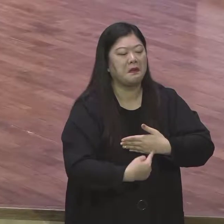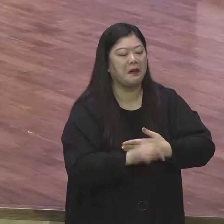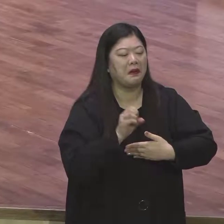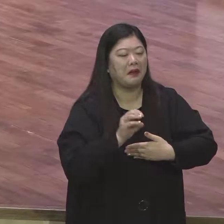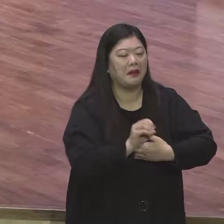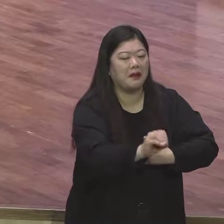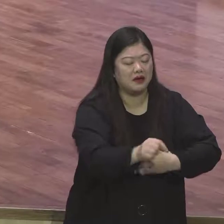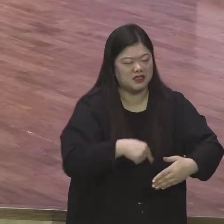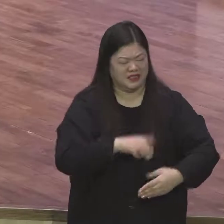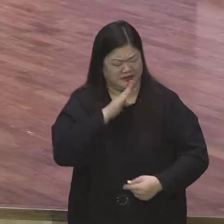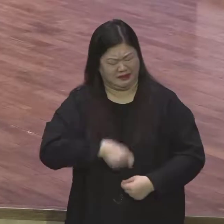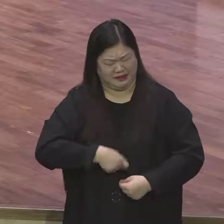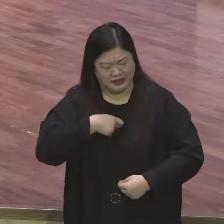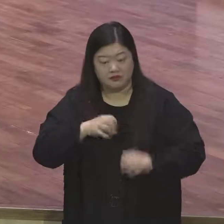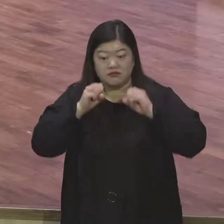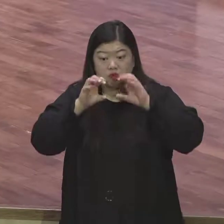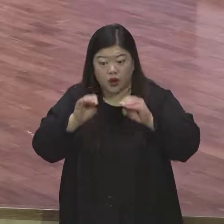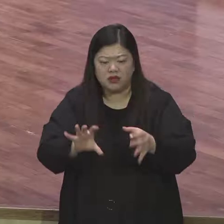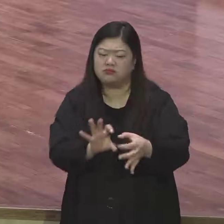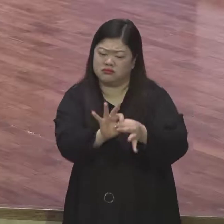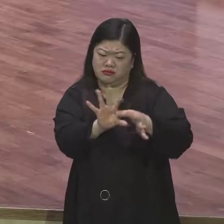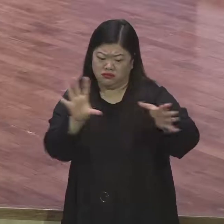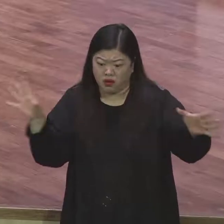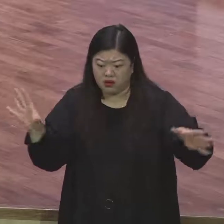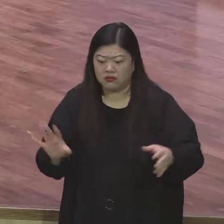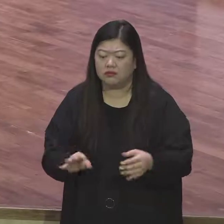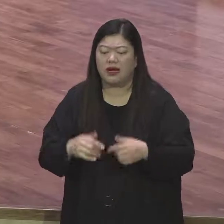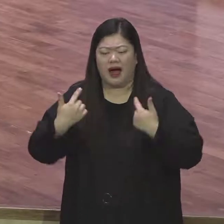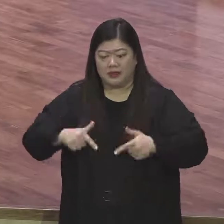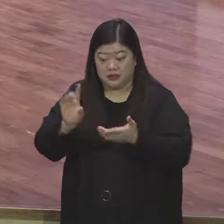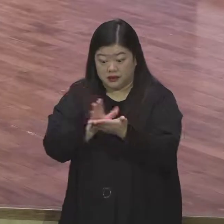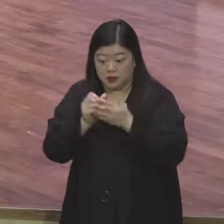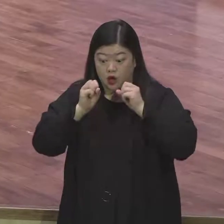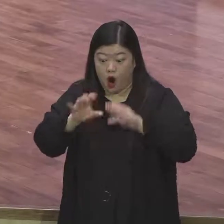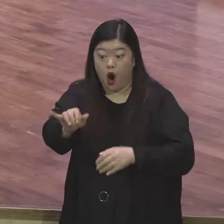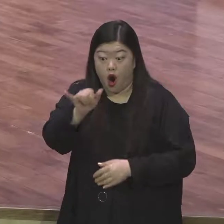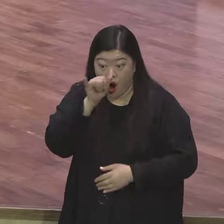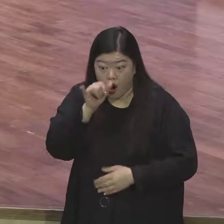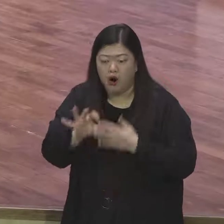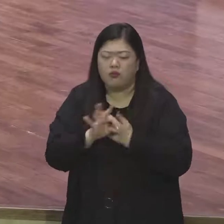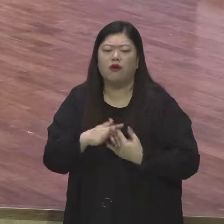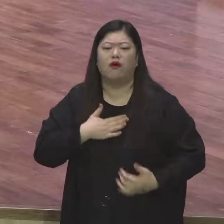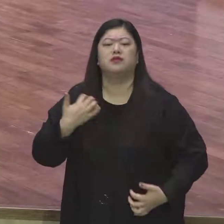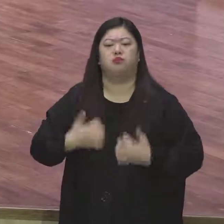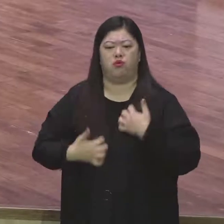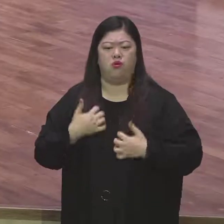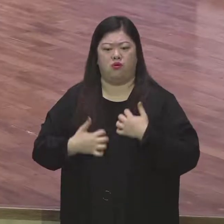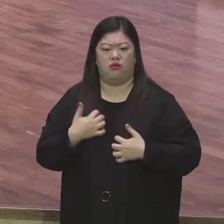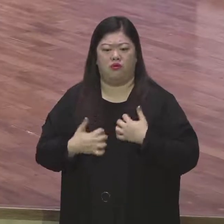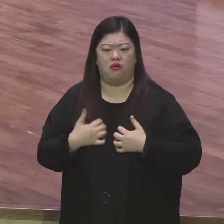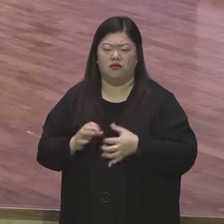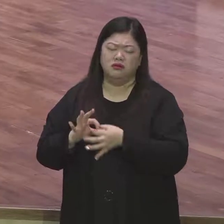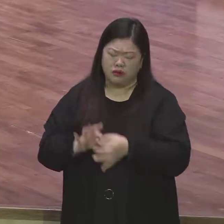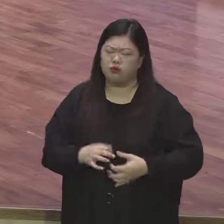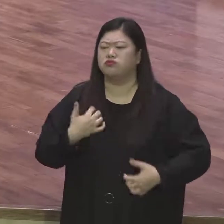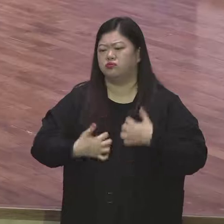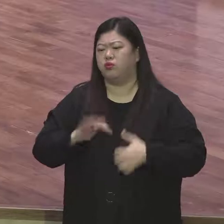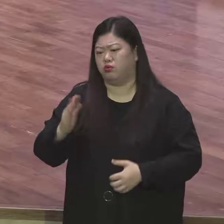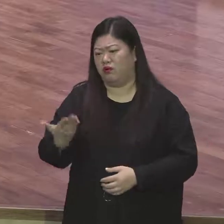무슨 방도로 하든지 전파되는 것은 그리스도니 이로써 나는 기뻐하고 또한